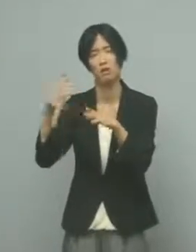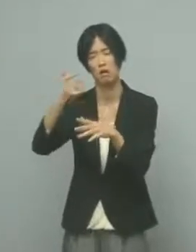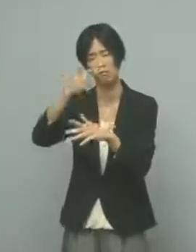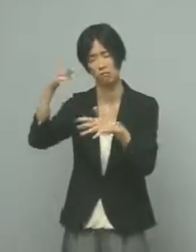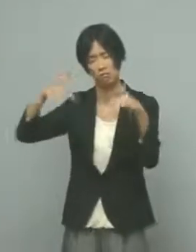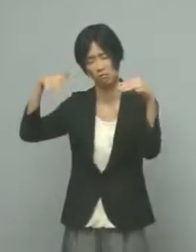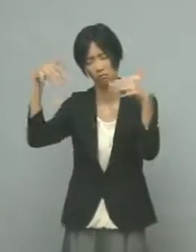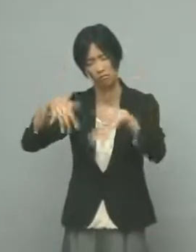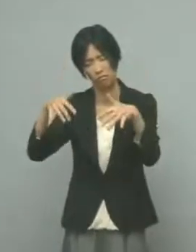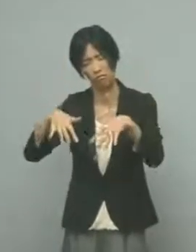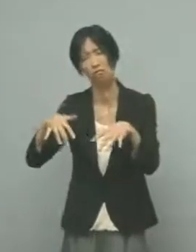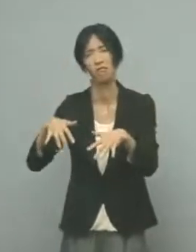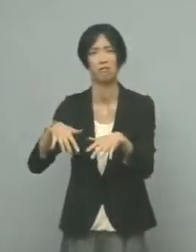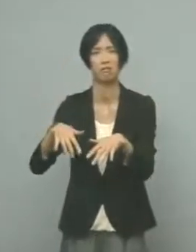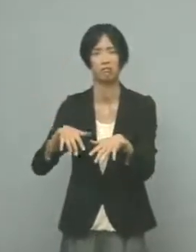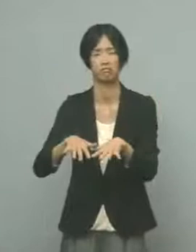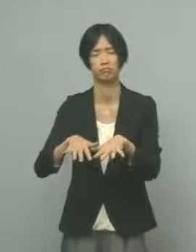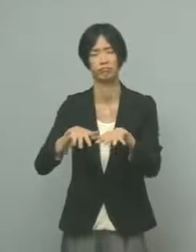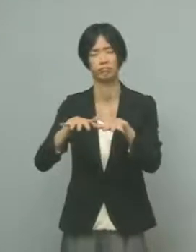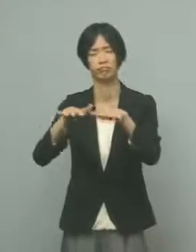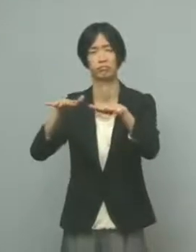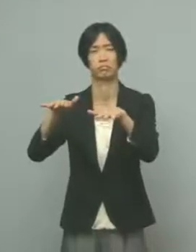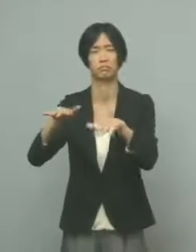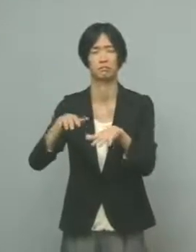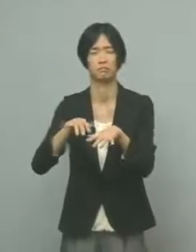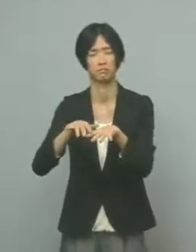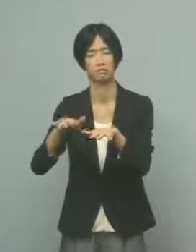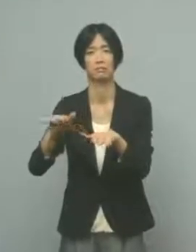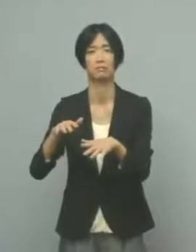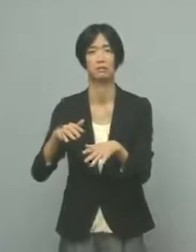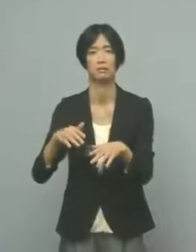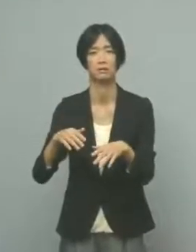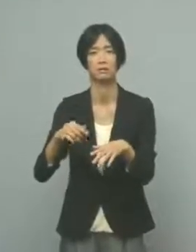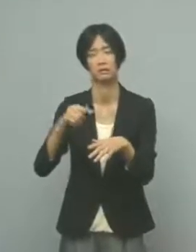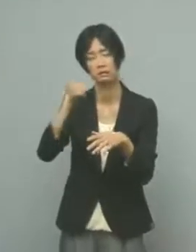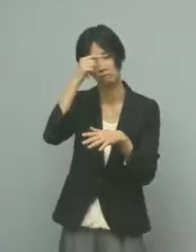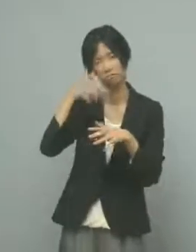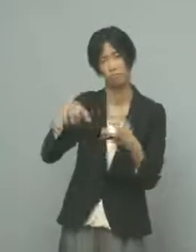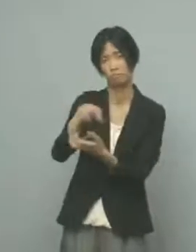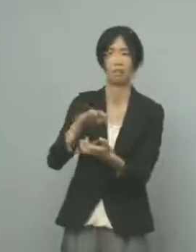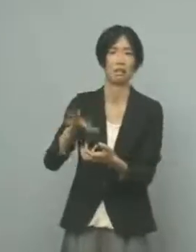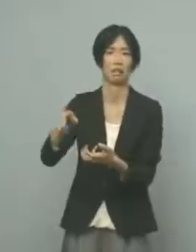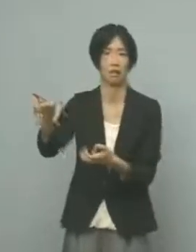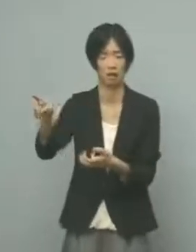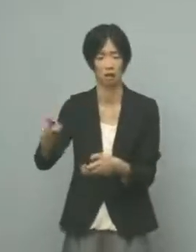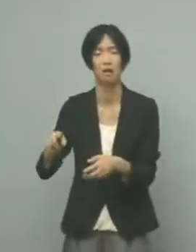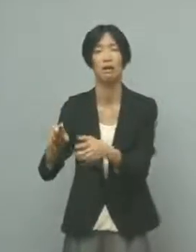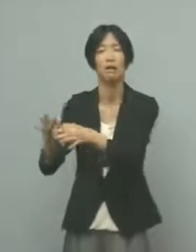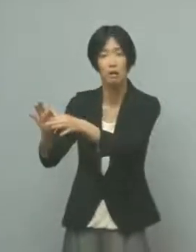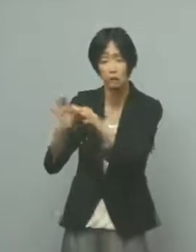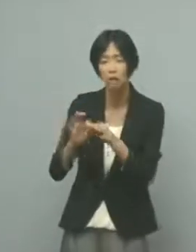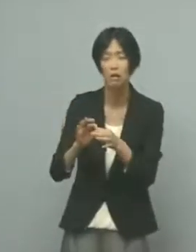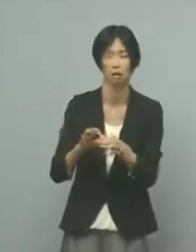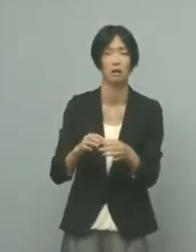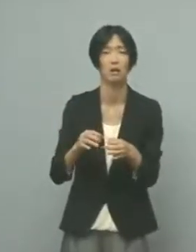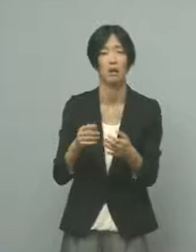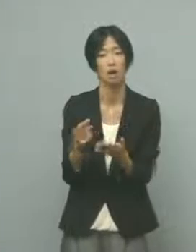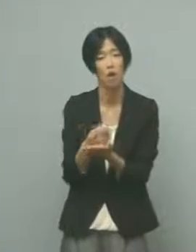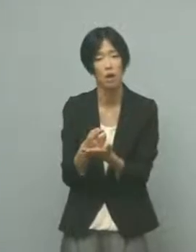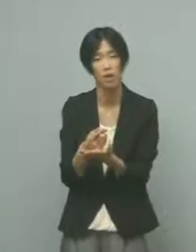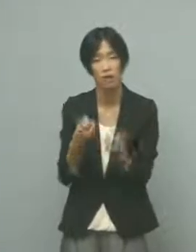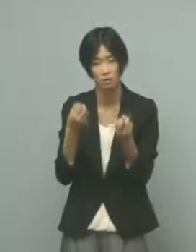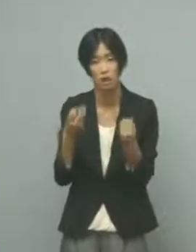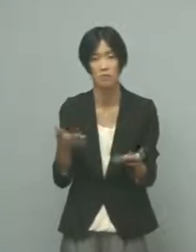被害が出たんですけれども、こういったことを踏まえて、改めてこういった、新しいガイドラインという部分につい